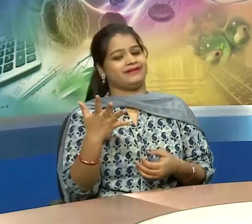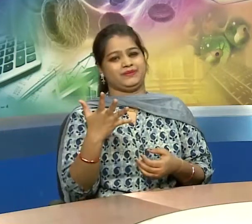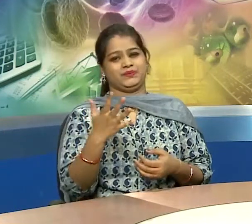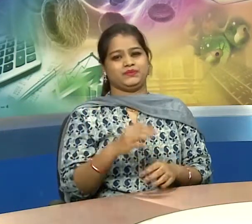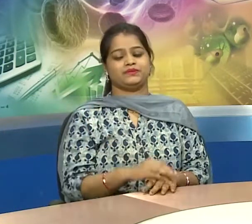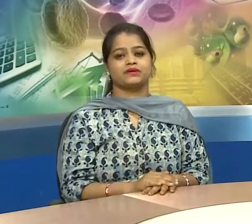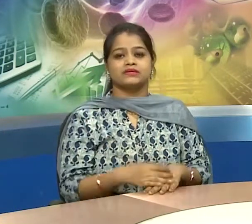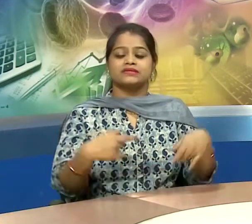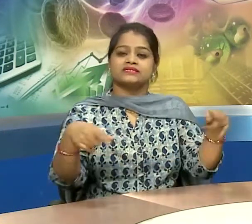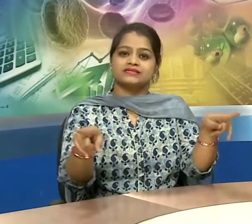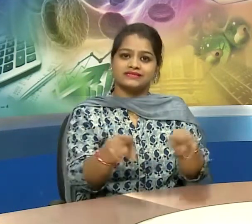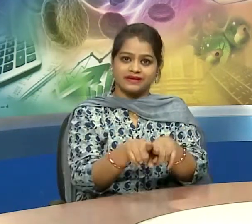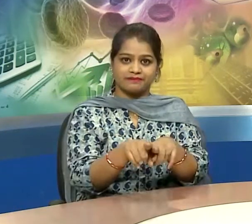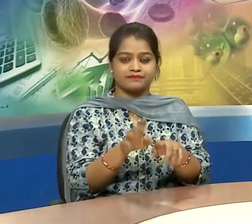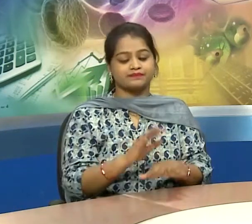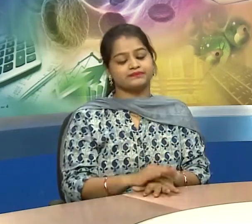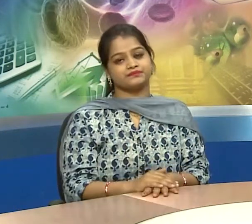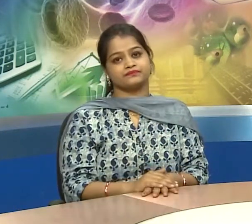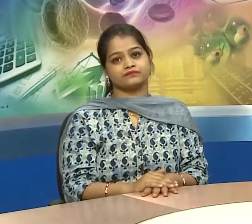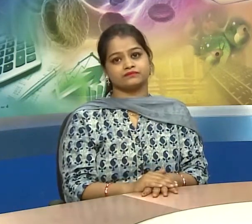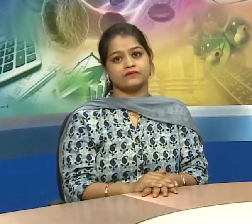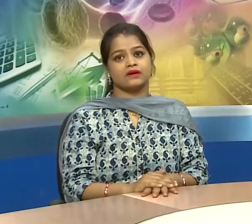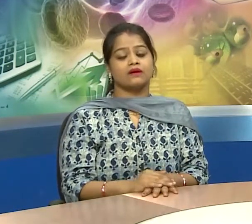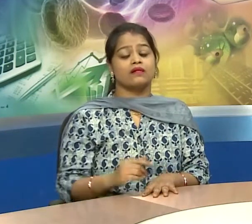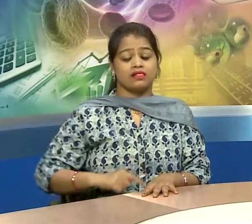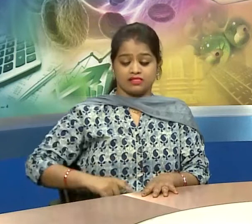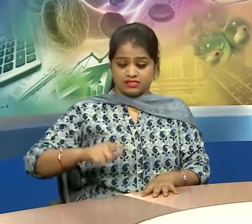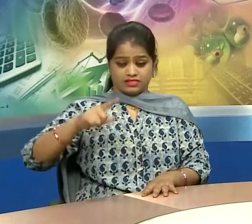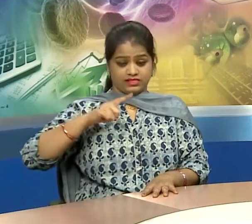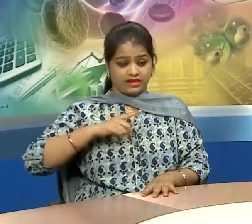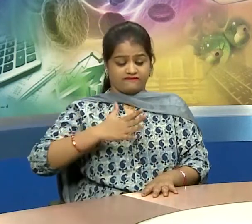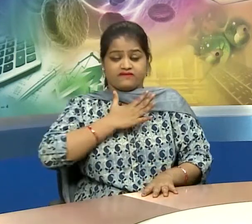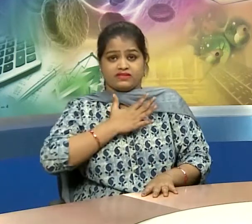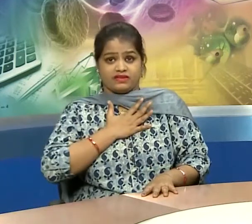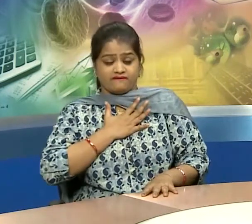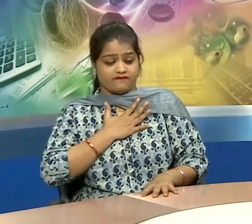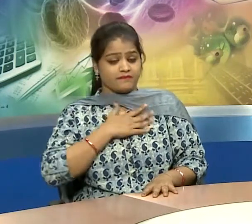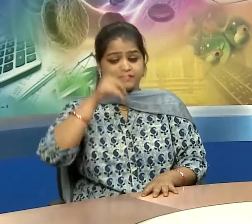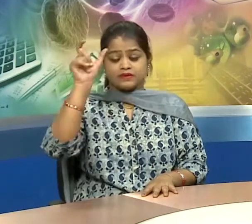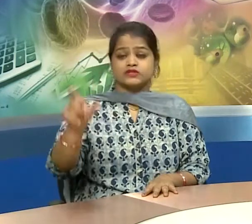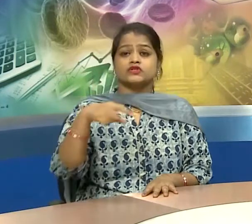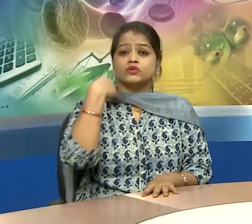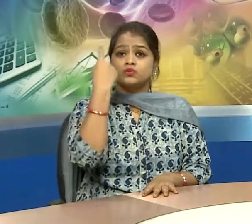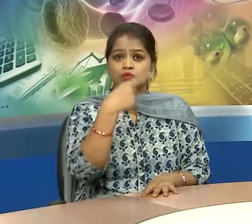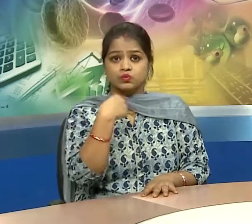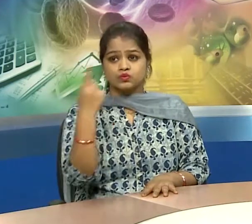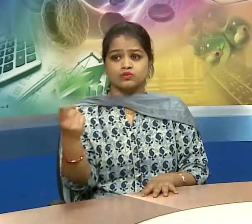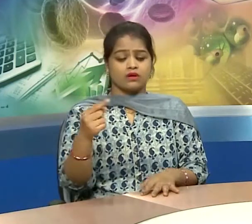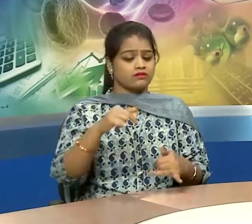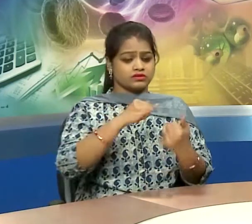ठीक उसी प्रकार जीवित व्यक्ति वही है जो परिस्थितियों को समझे